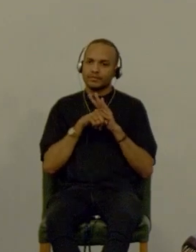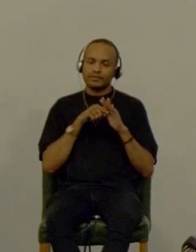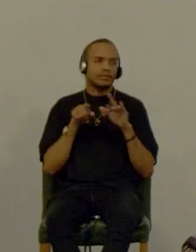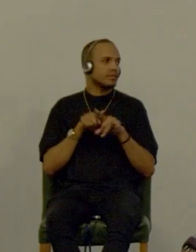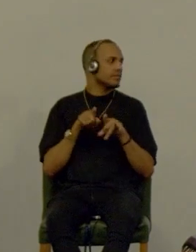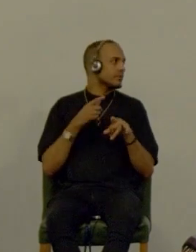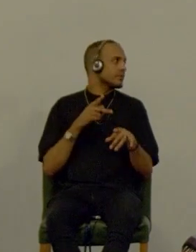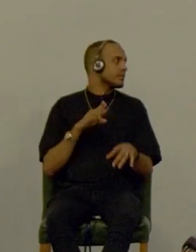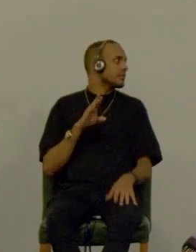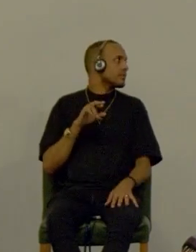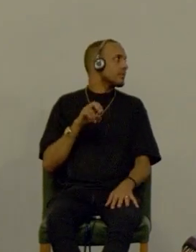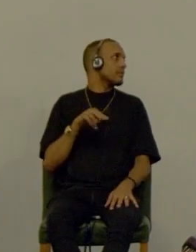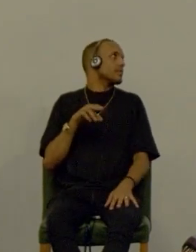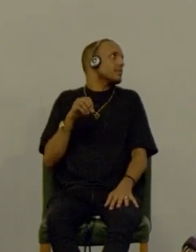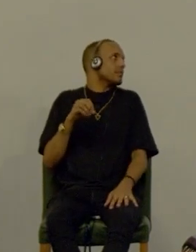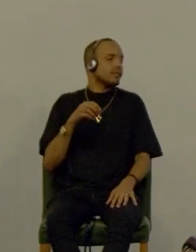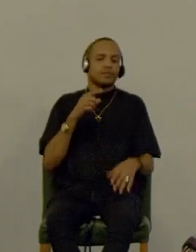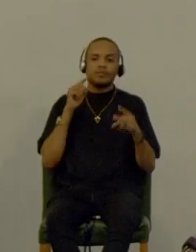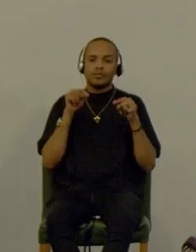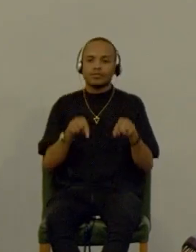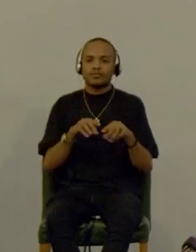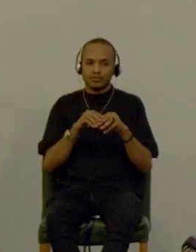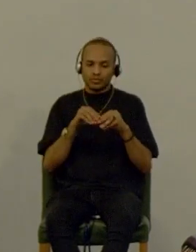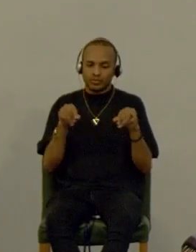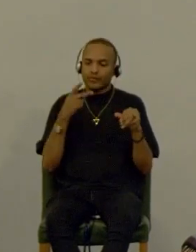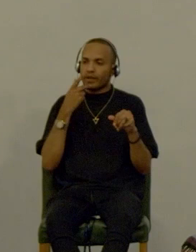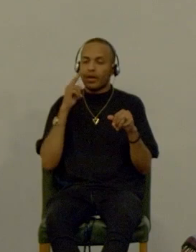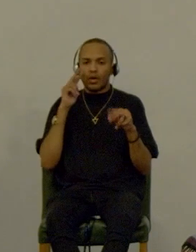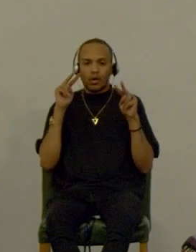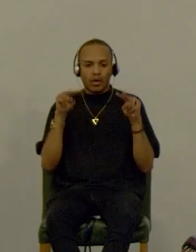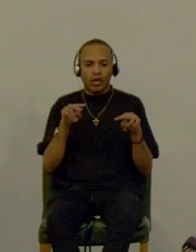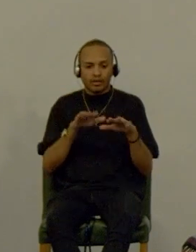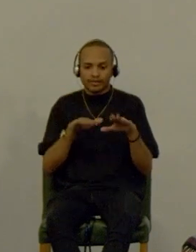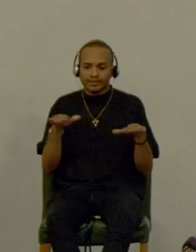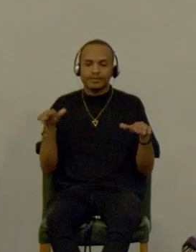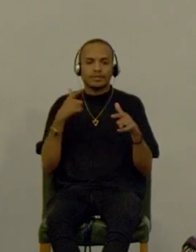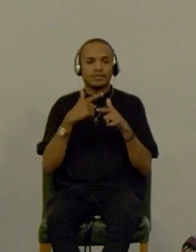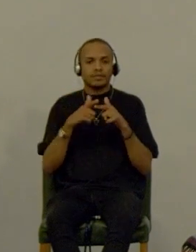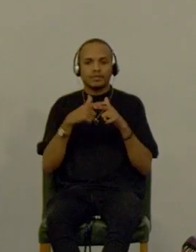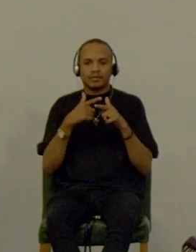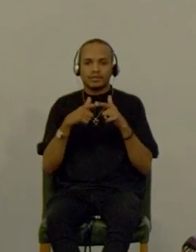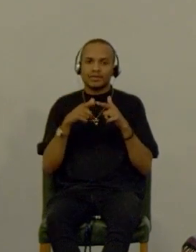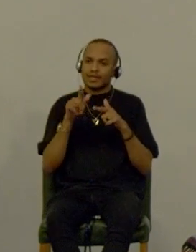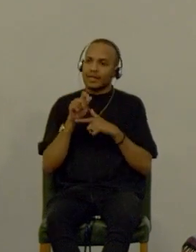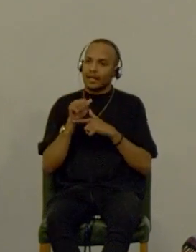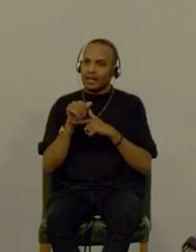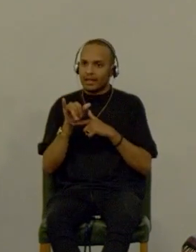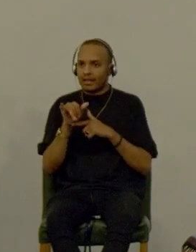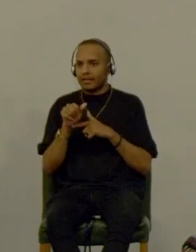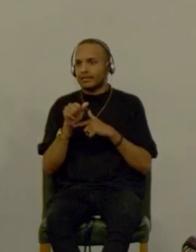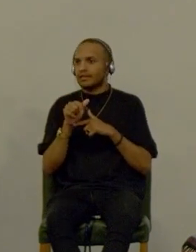sol et qui dit « Regardez, le problème de Gaïa, c'est qu'elle n'a pas de graphia. Le problème de Gaïa, c'est qu'elle n'a pas